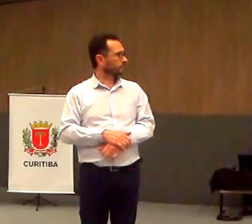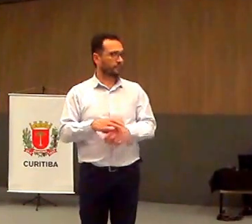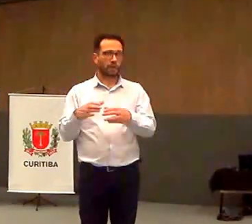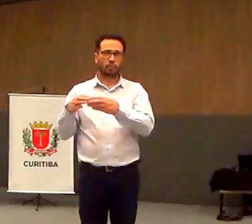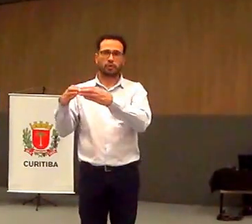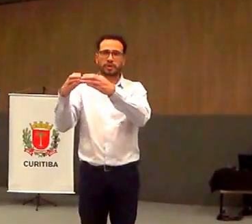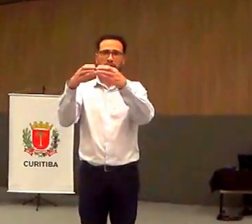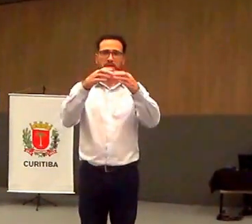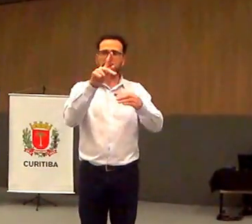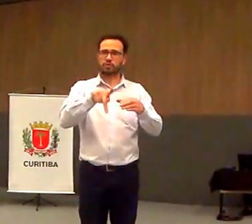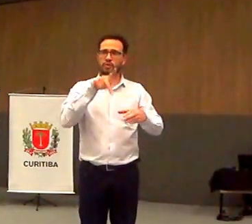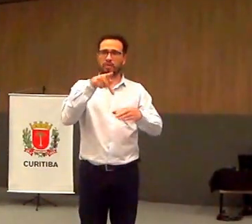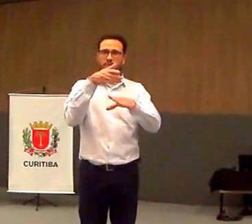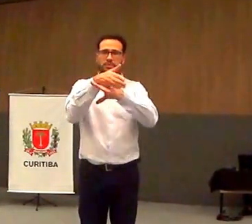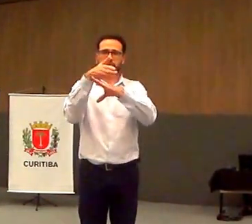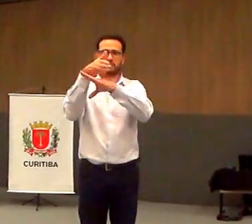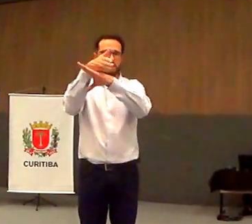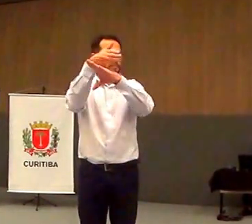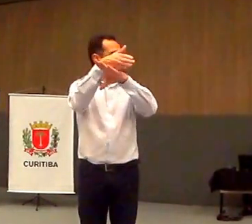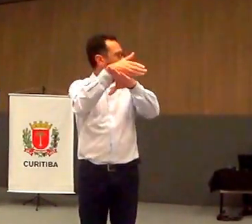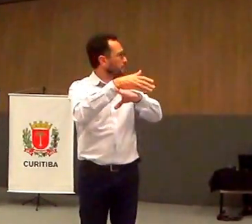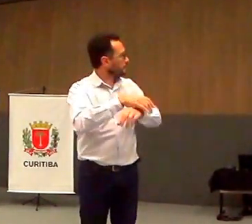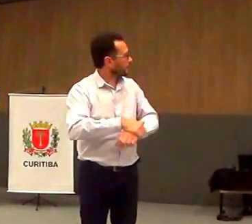4.600, né, e municípios do Brasil,